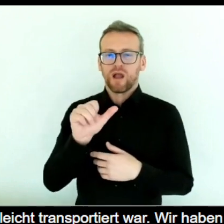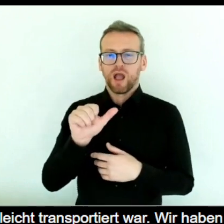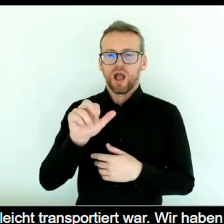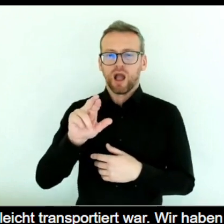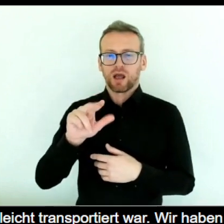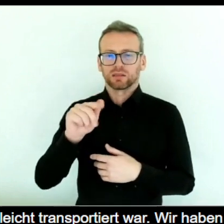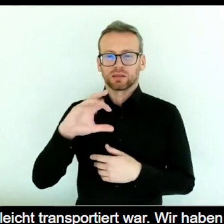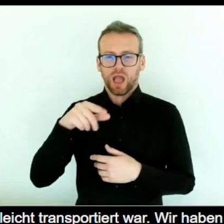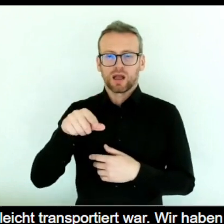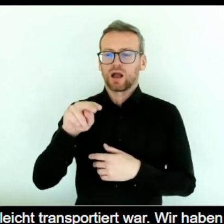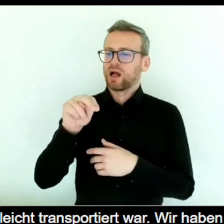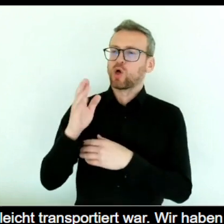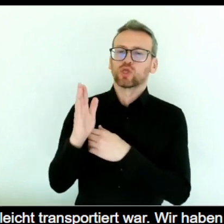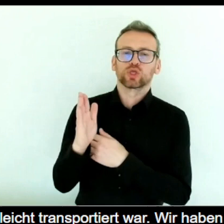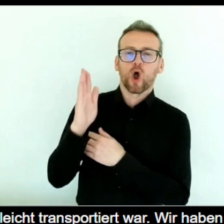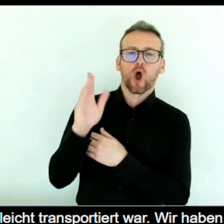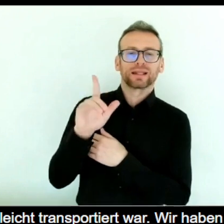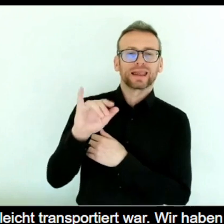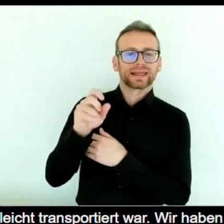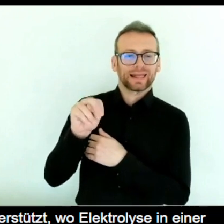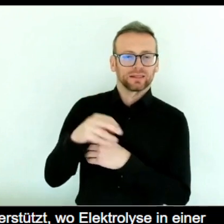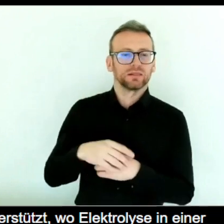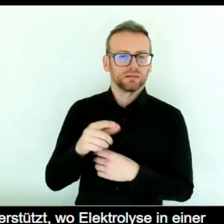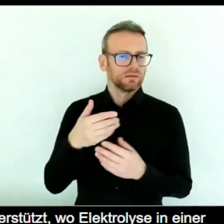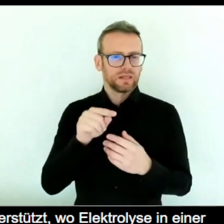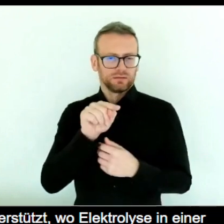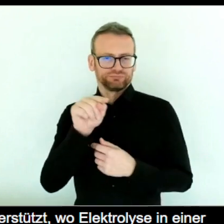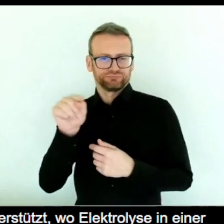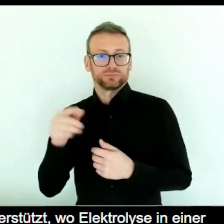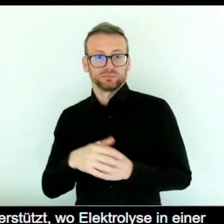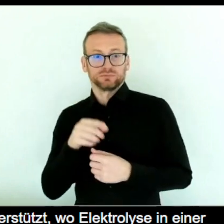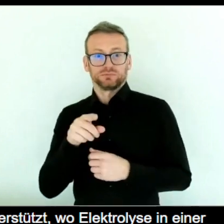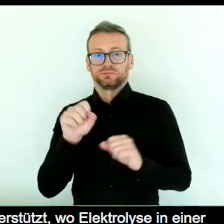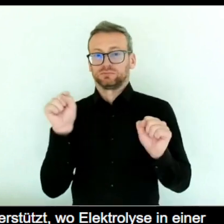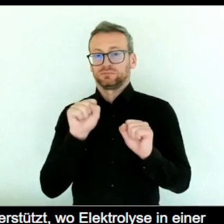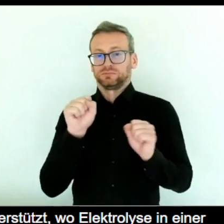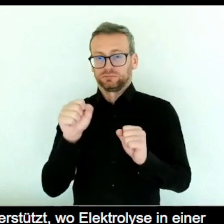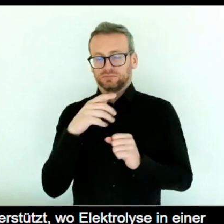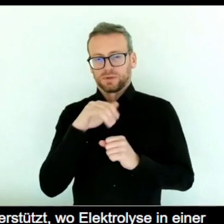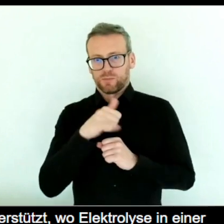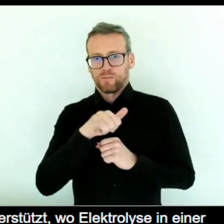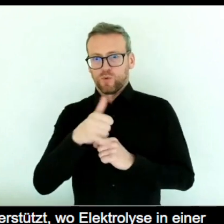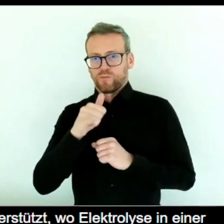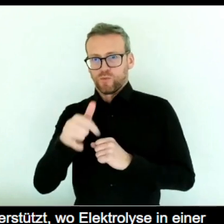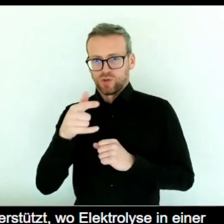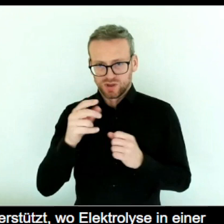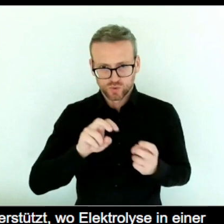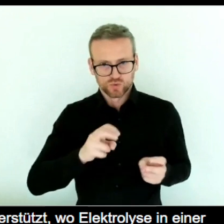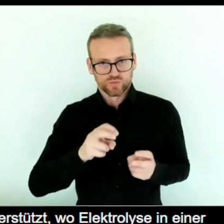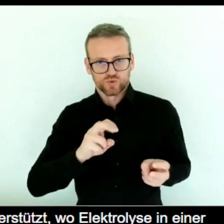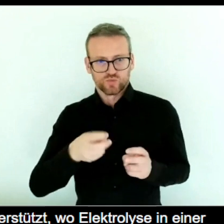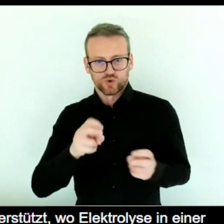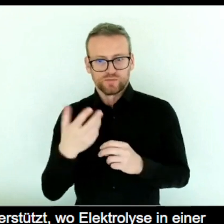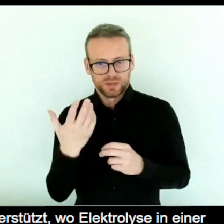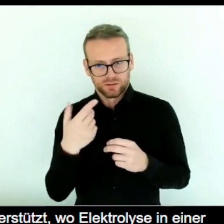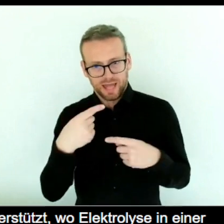eine halbe Milliarde Euro bayerisches Kofinanzierungsgeld zur Bundesförderung und haben eben jetzt diese Mittel an